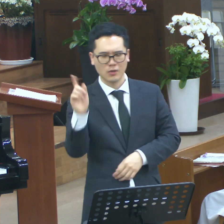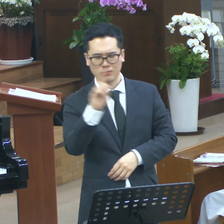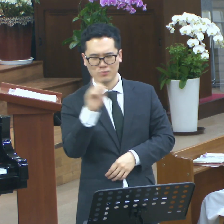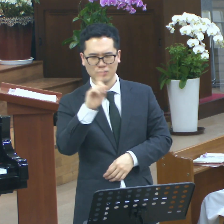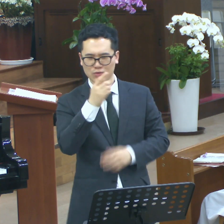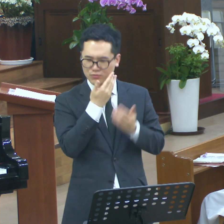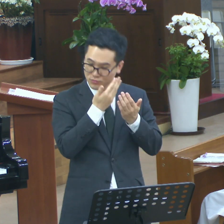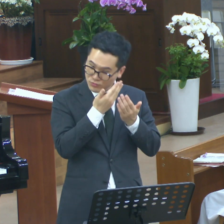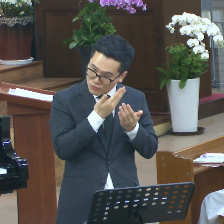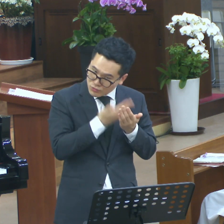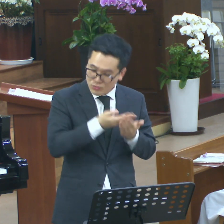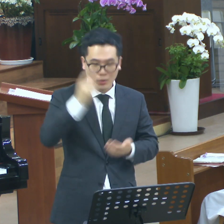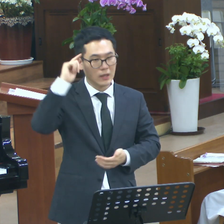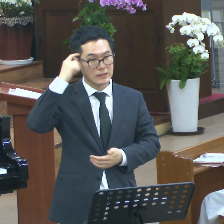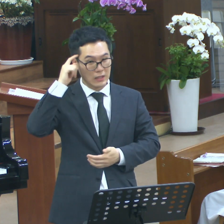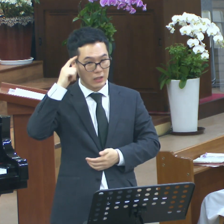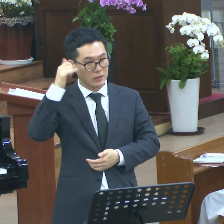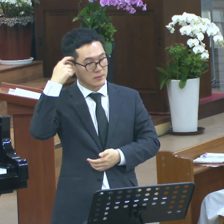흐르면 무엇이 남는가 했을 때